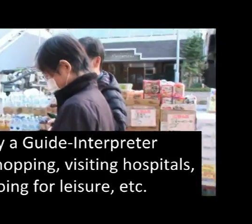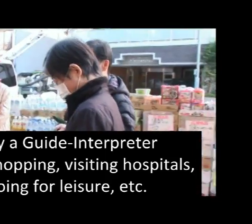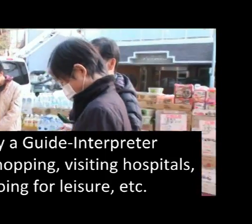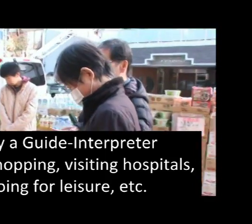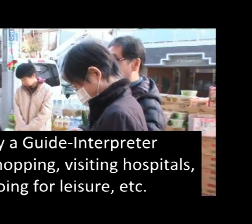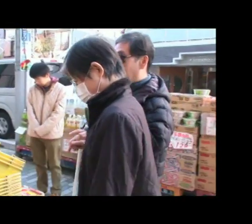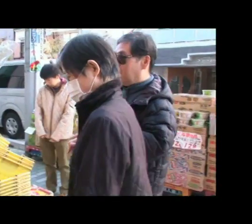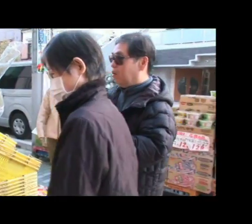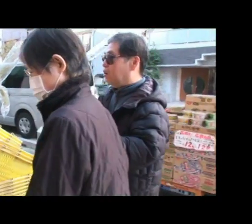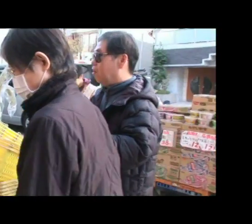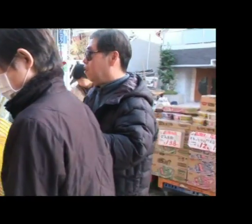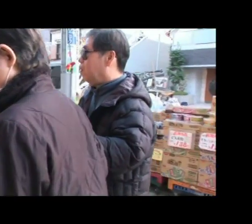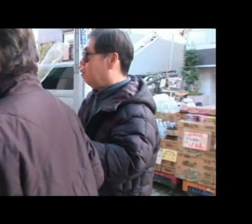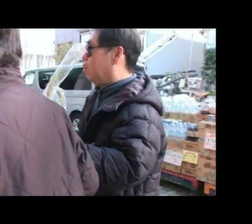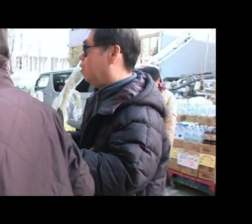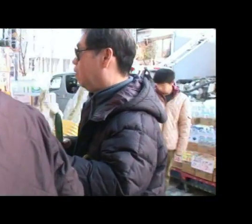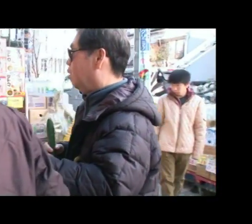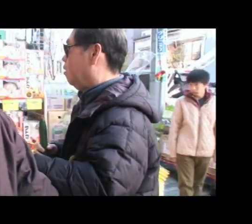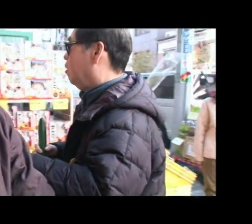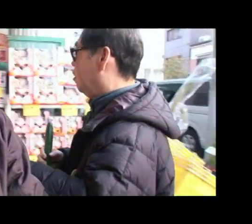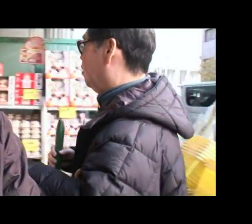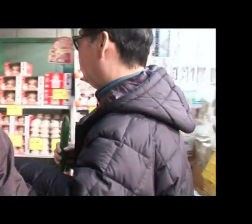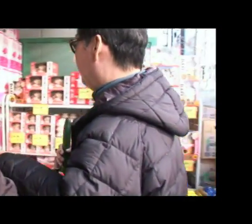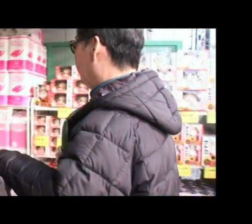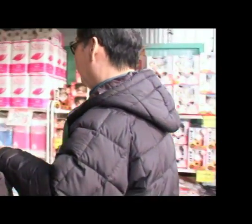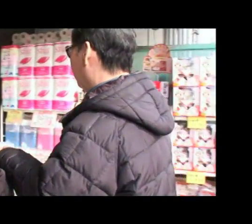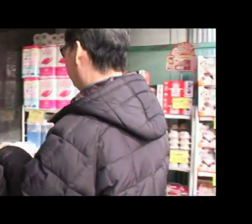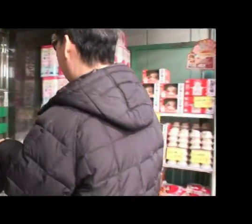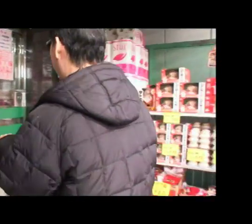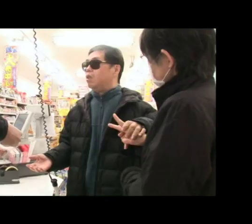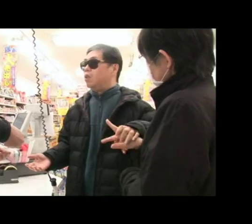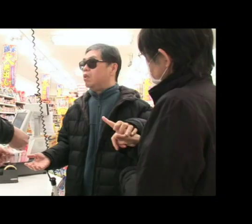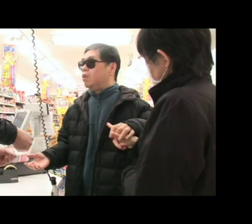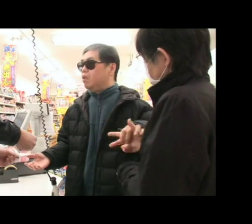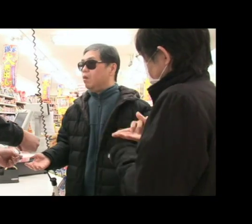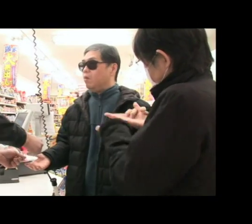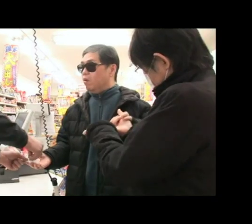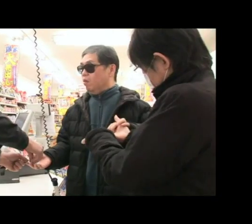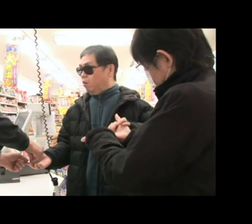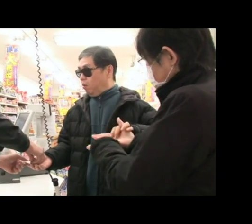法に合わせた通訳介助者を派遣しています。